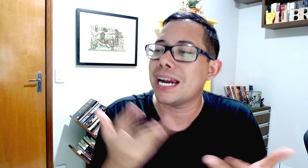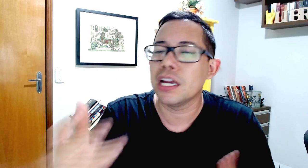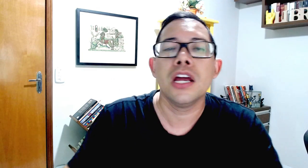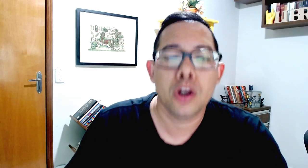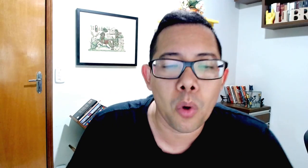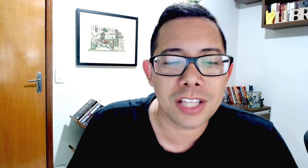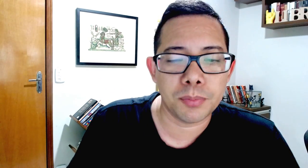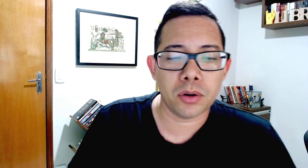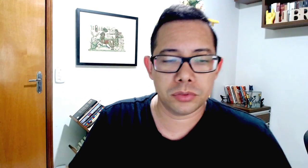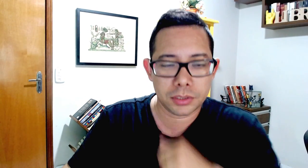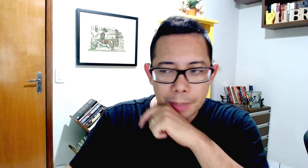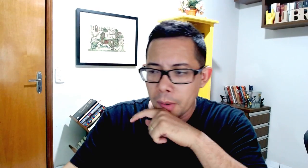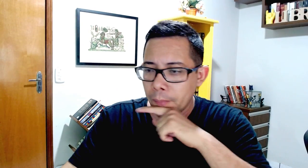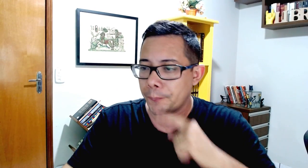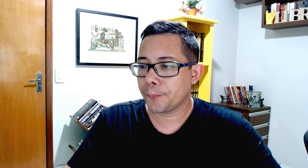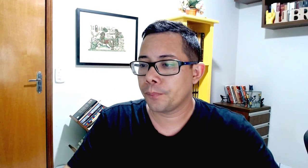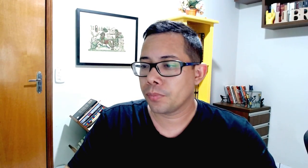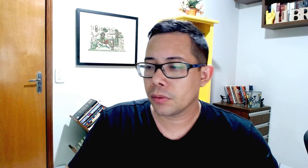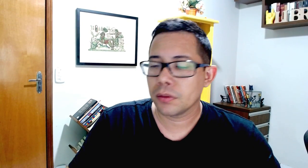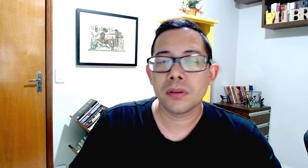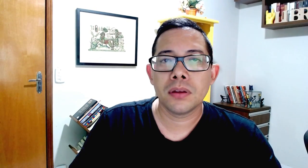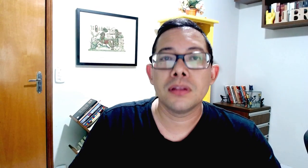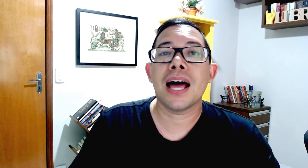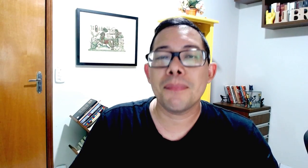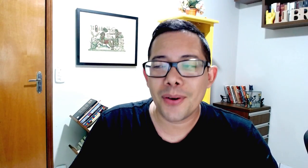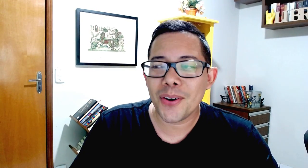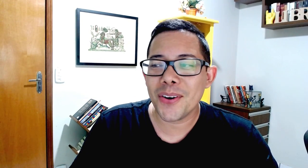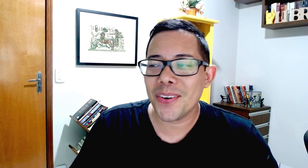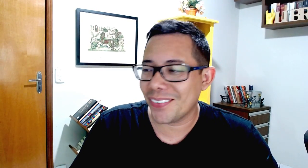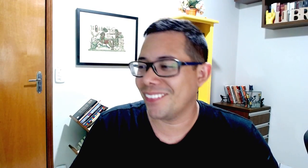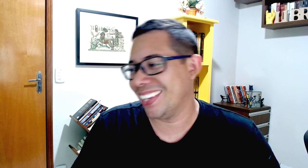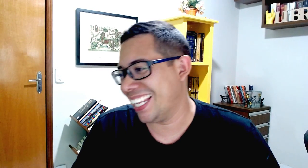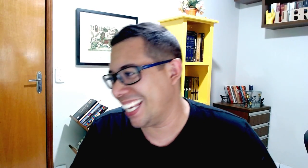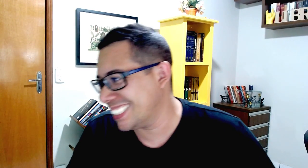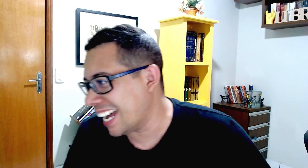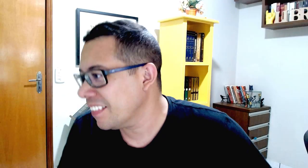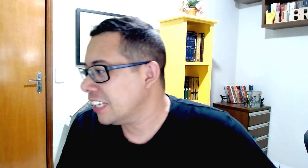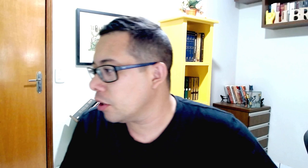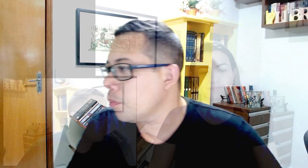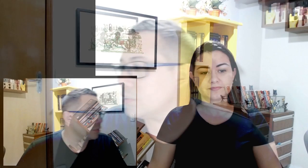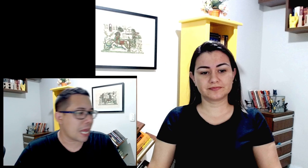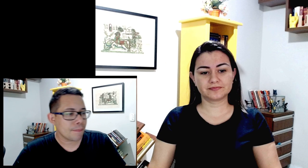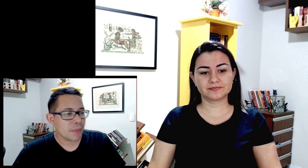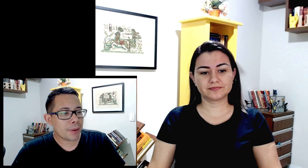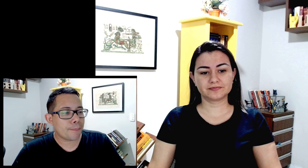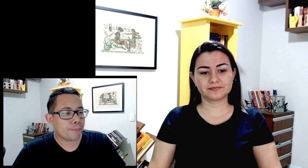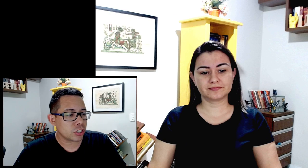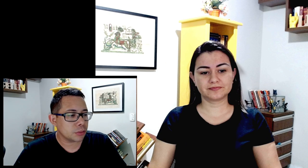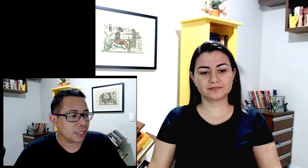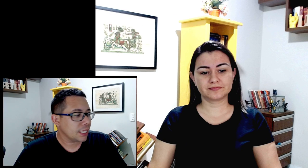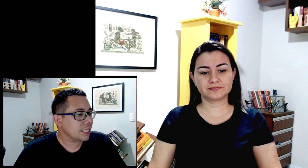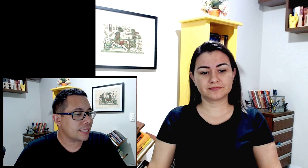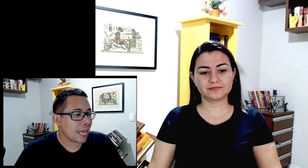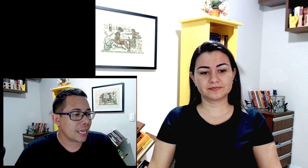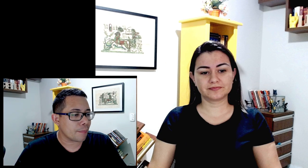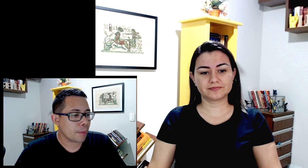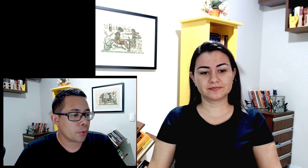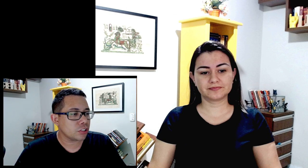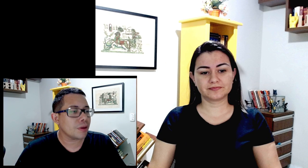falar com as mãos tá bom tá bom Beleza então vamos usar para a próxima ideia para a